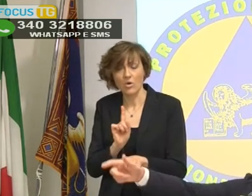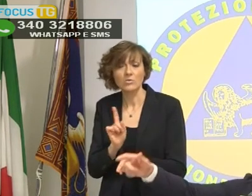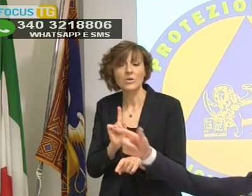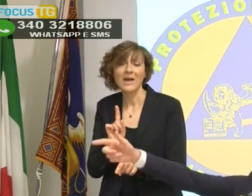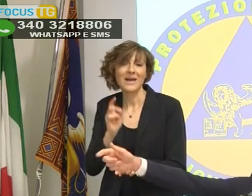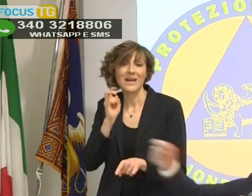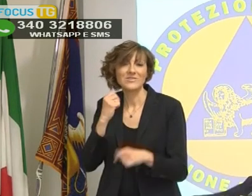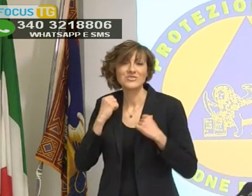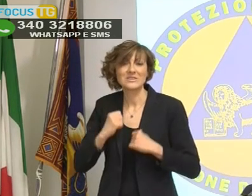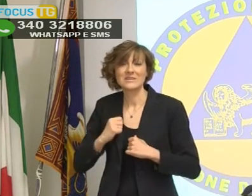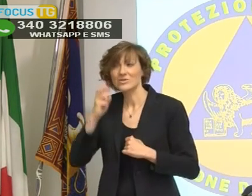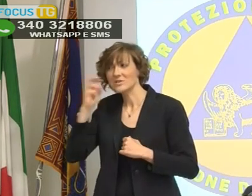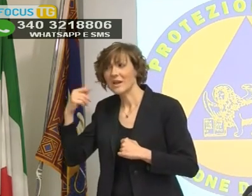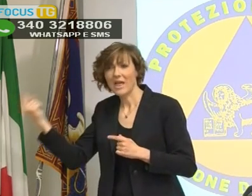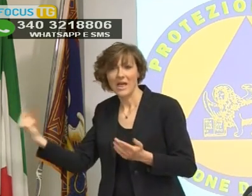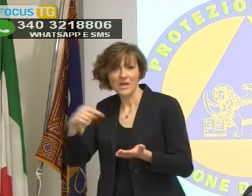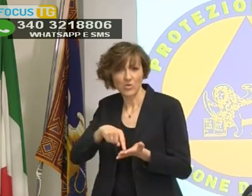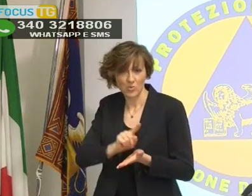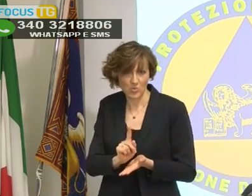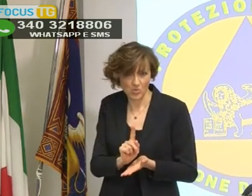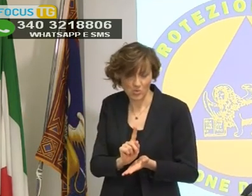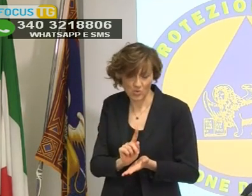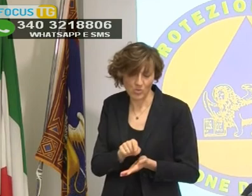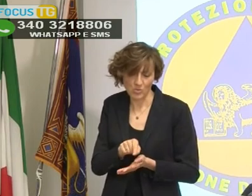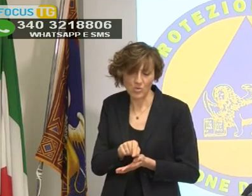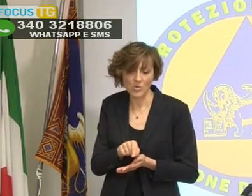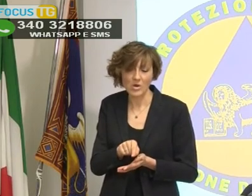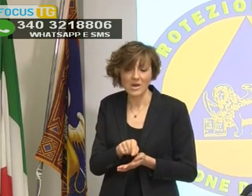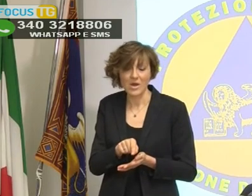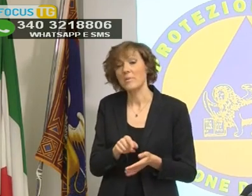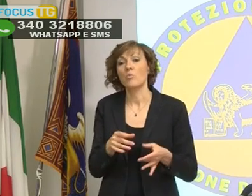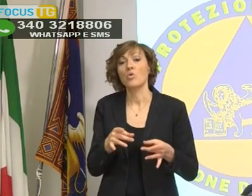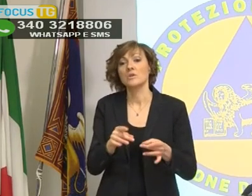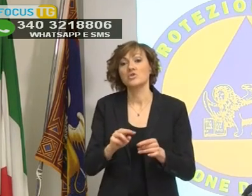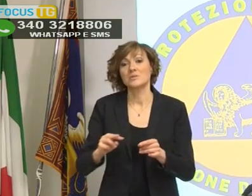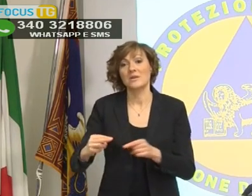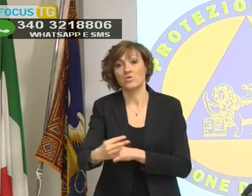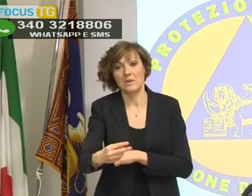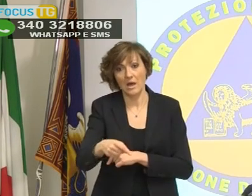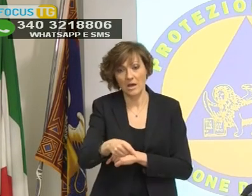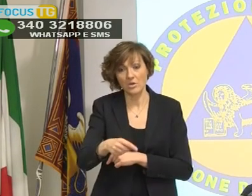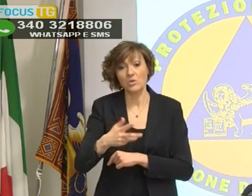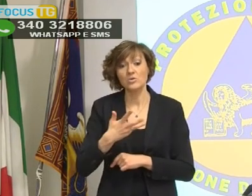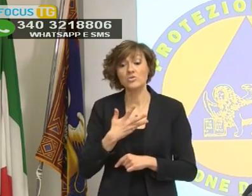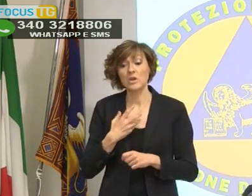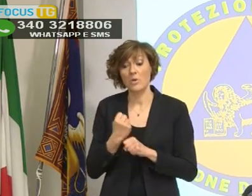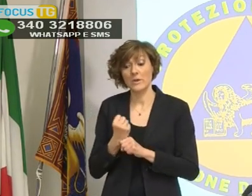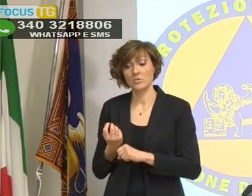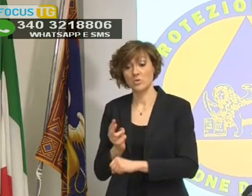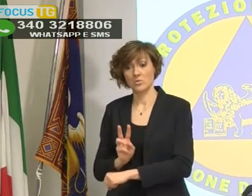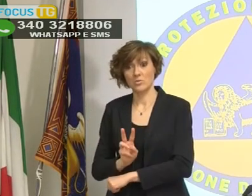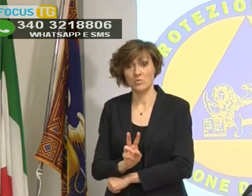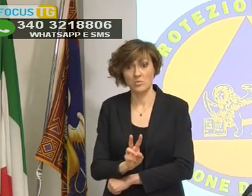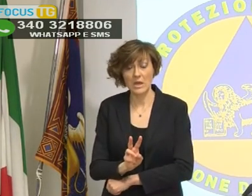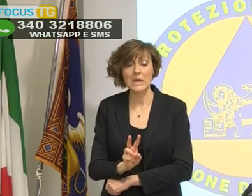che è andato in un paese straniero e si è portato a casa il virus, ma è un contagio secondario, ci sono due operatori, adesso si sta facendo